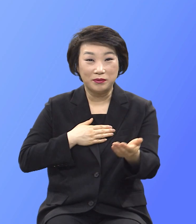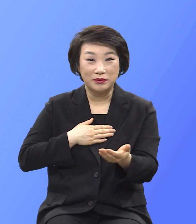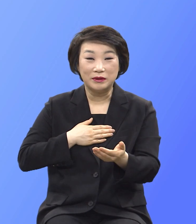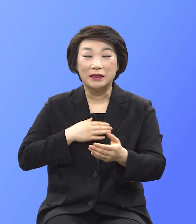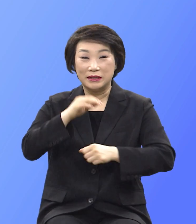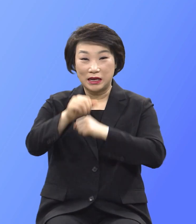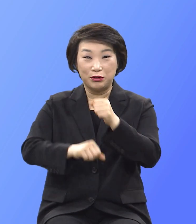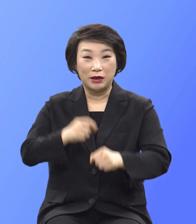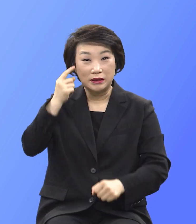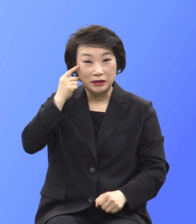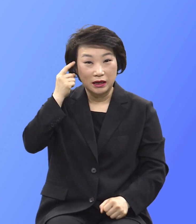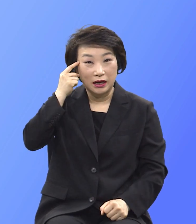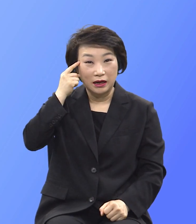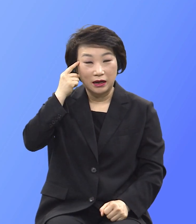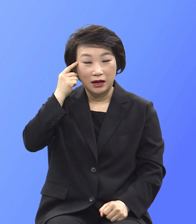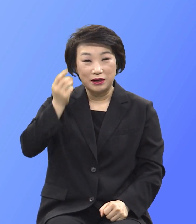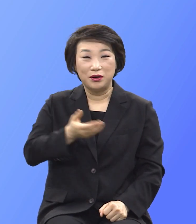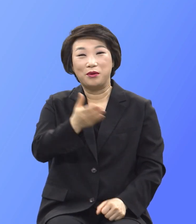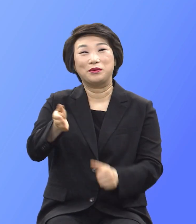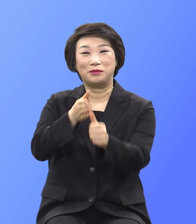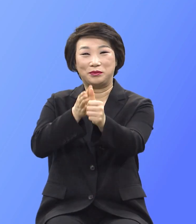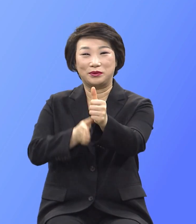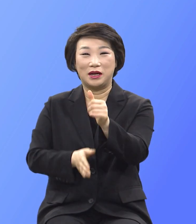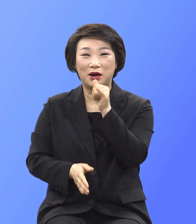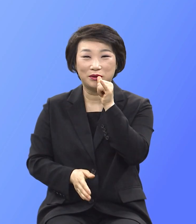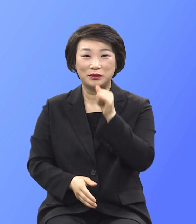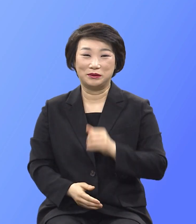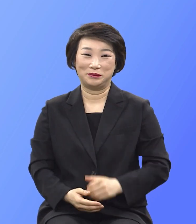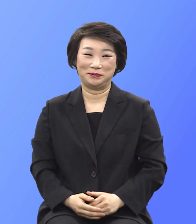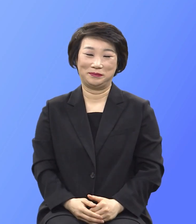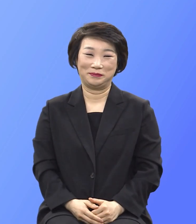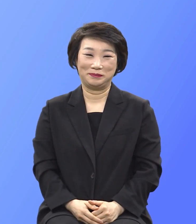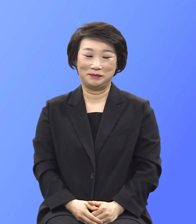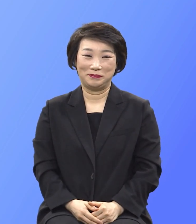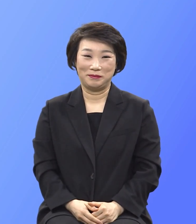여러분의 자유한 생각에 호소하고 있음을